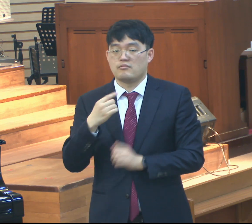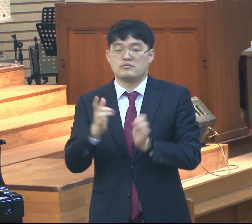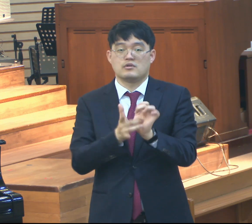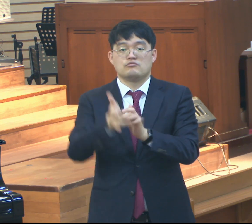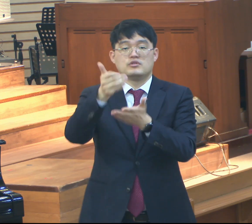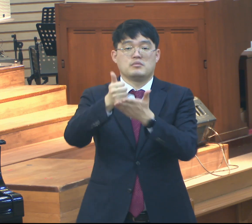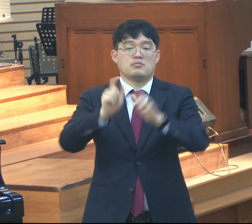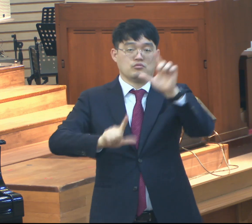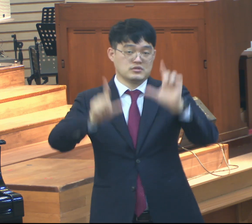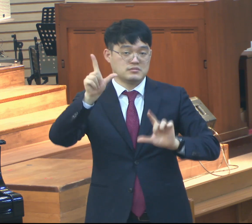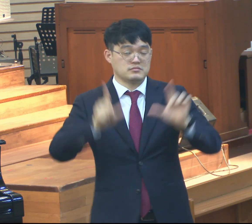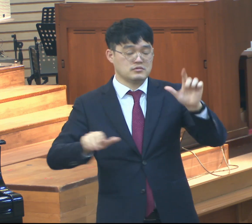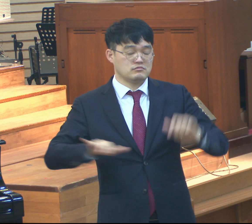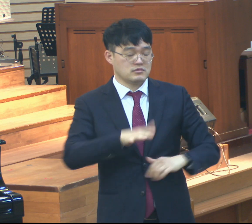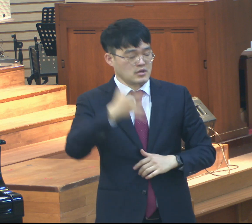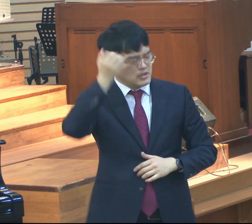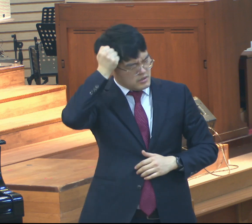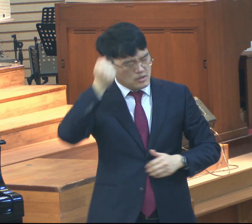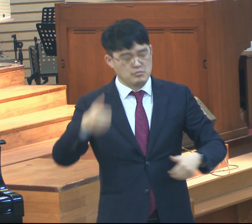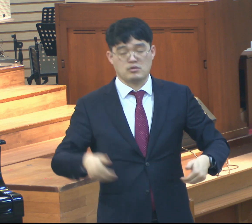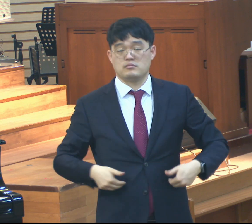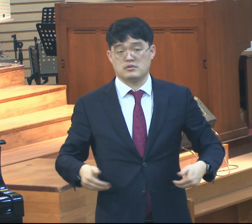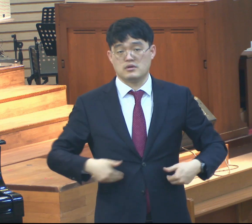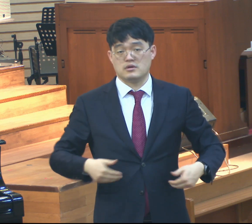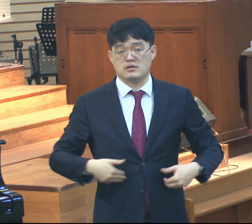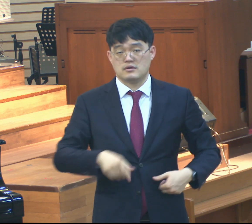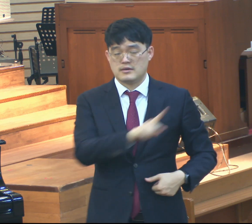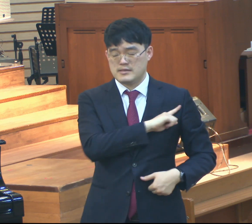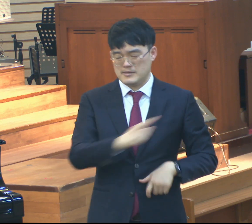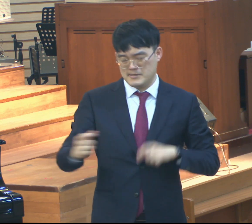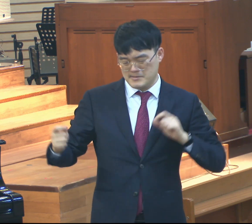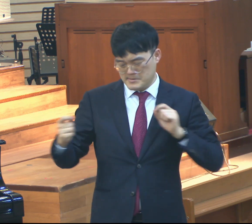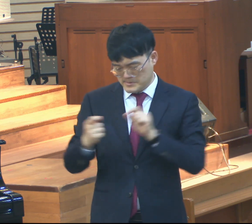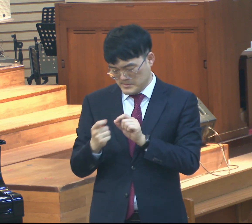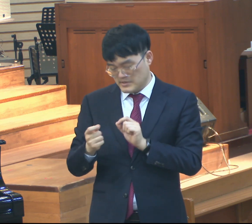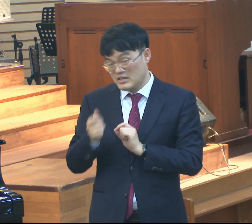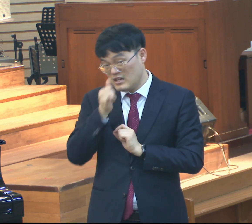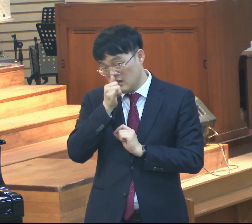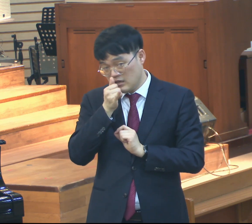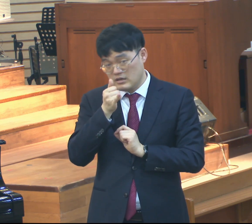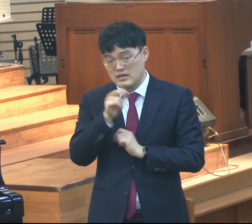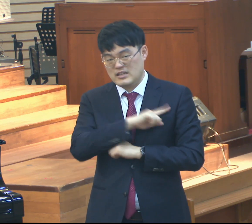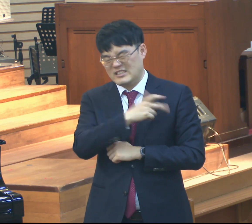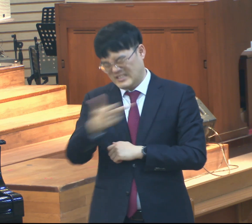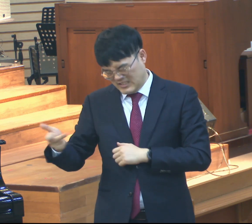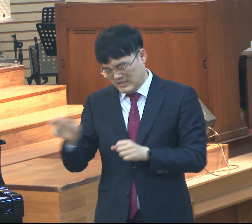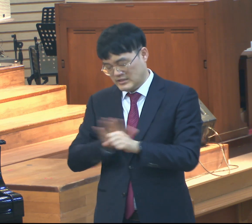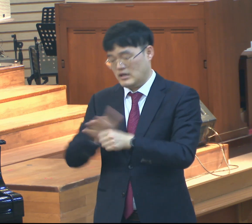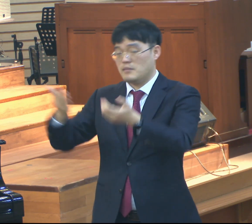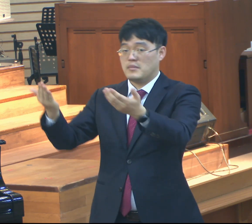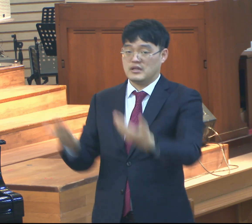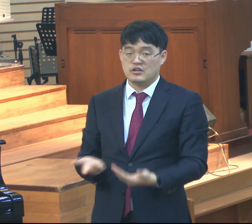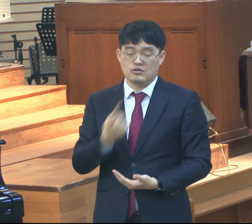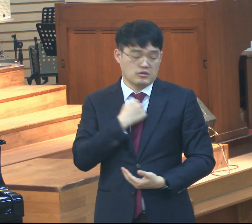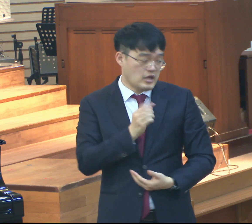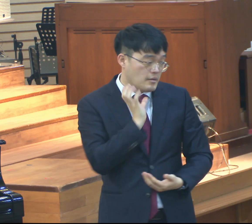모습을 우리는 기억해야 됩니다. 가장 가까이 있었고 가장 큰 사랑을 받았지만 배신했던 그 베드로를 내치지